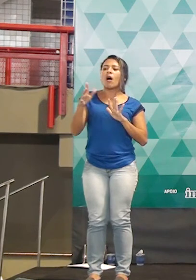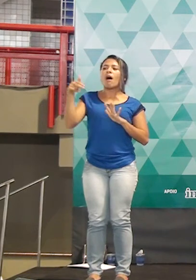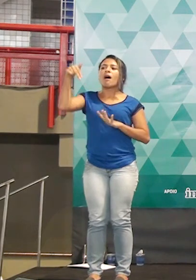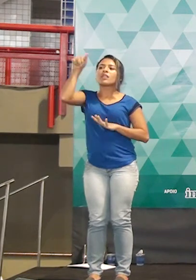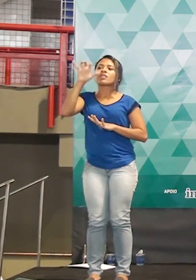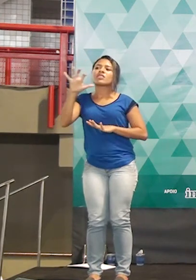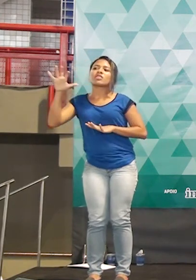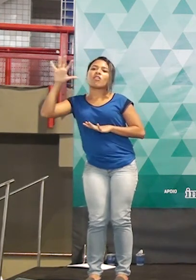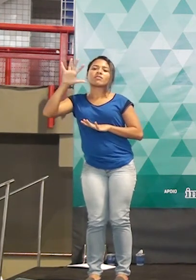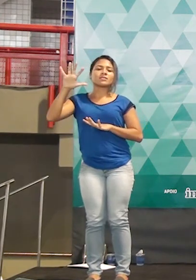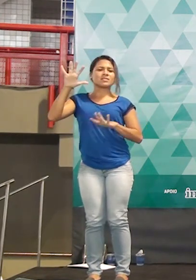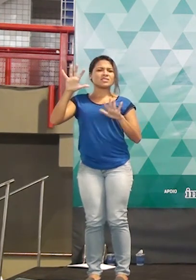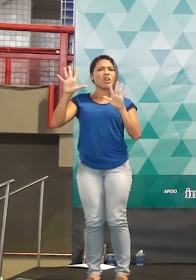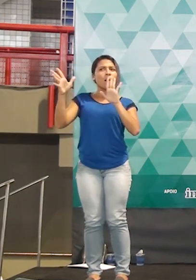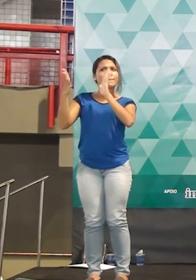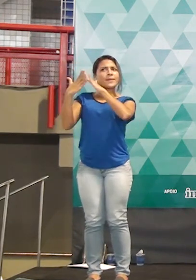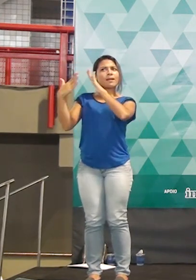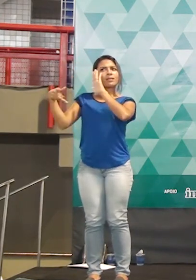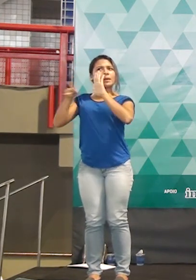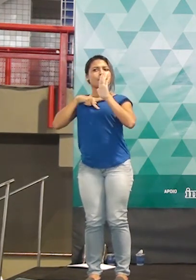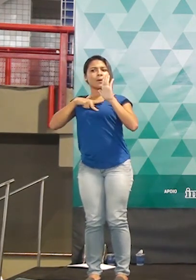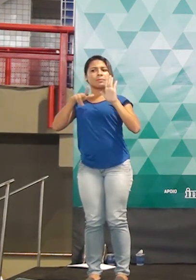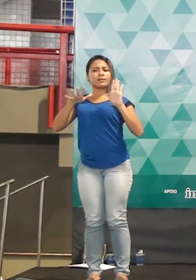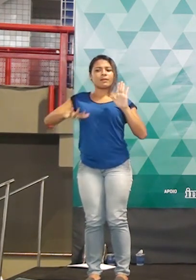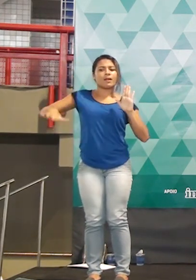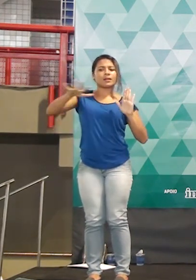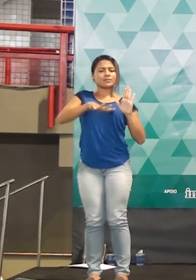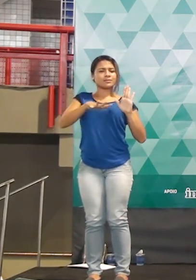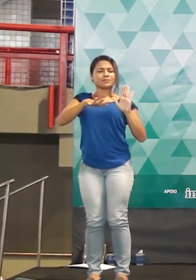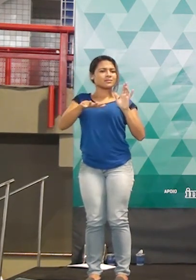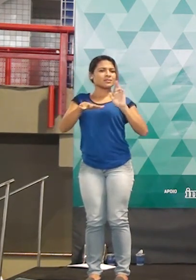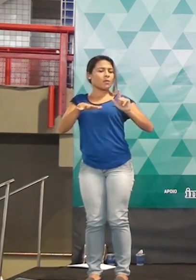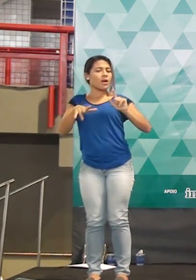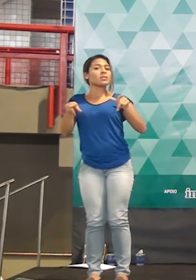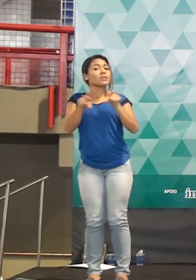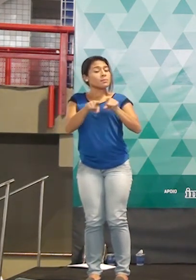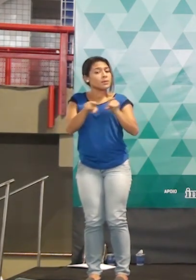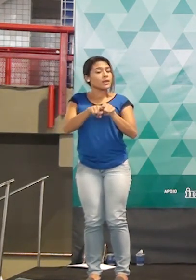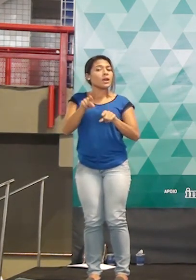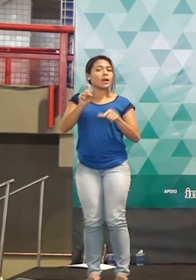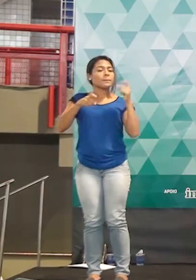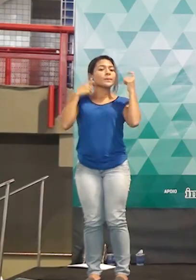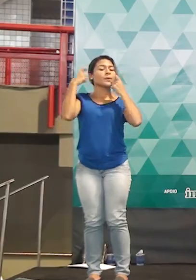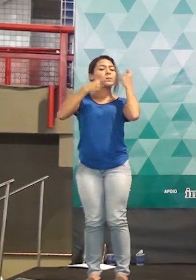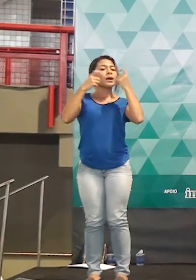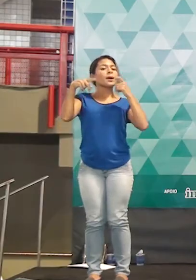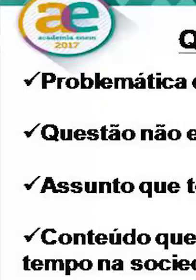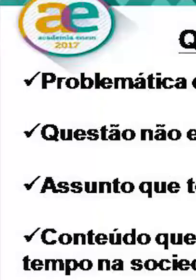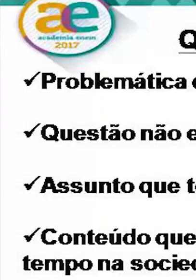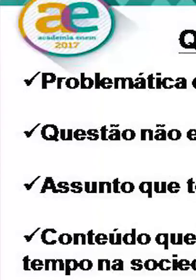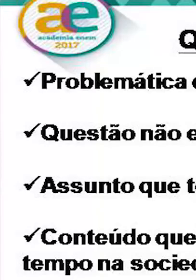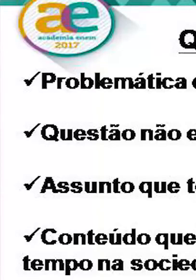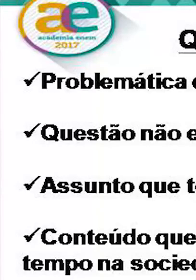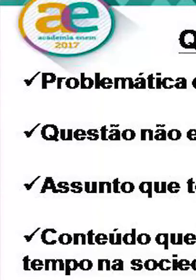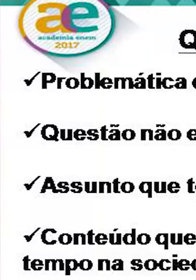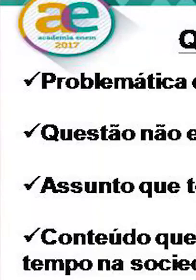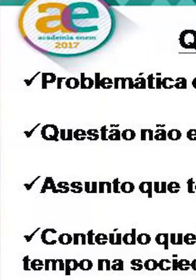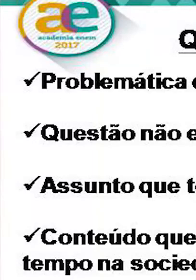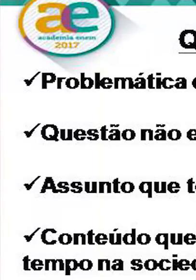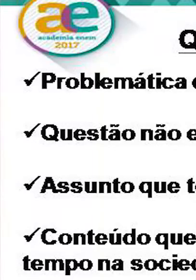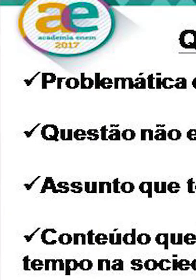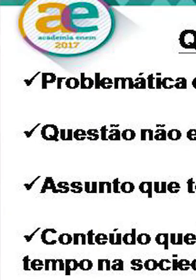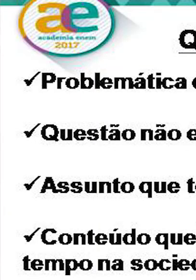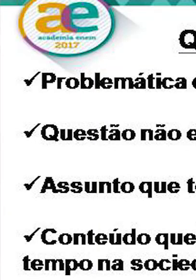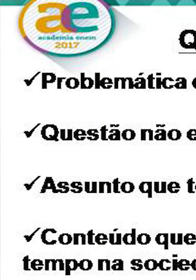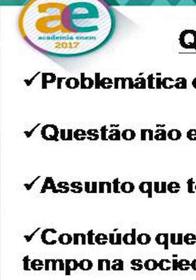Nordeste, que é a região que eu moro. Eu tenho que me preocupar com os problemas que estão circulando, estão preenchendo o